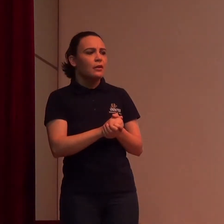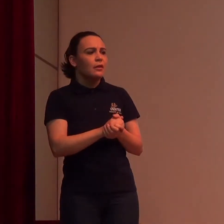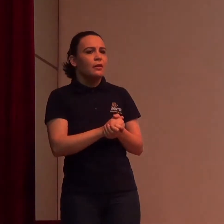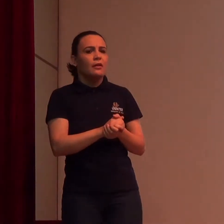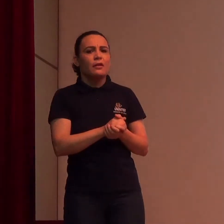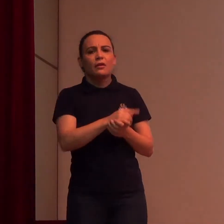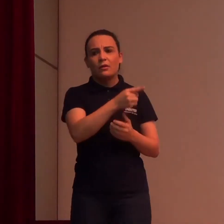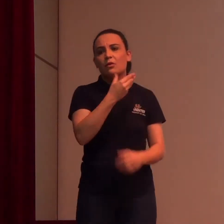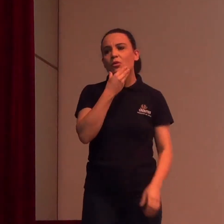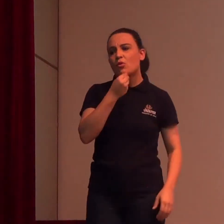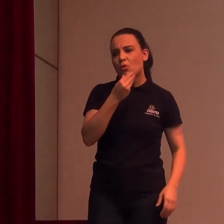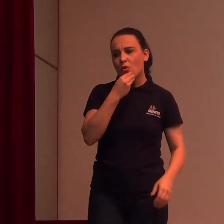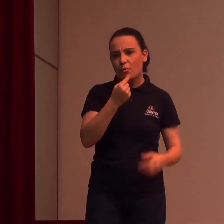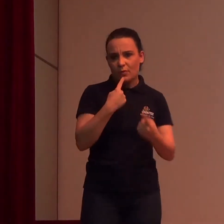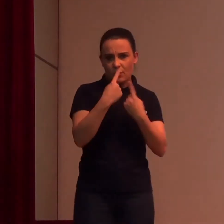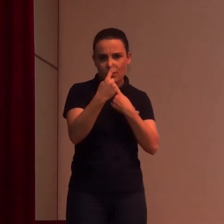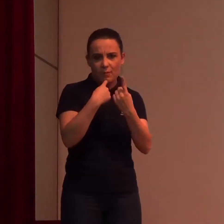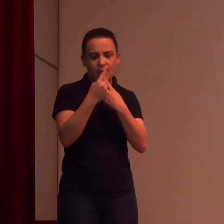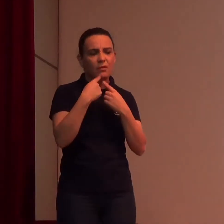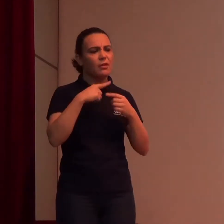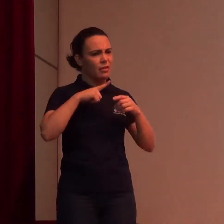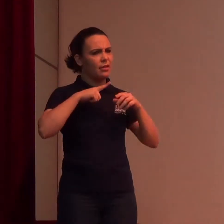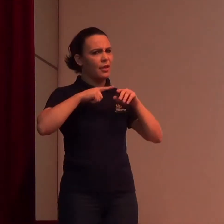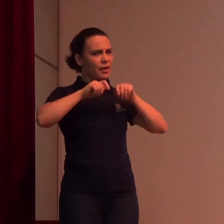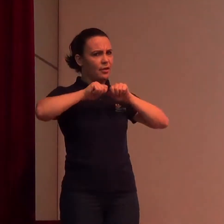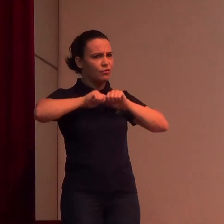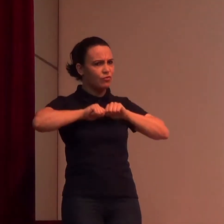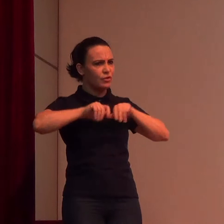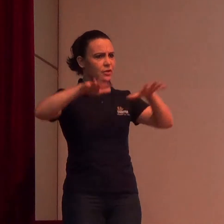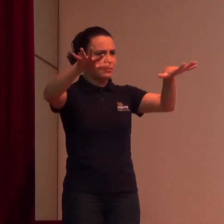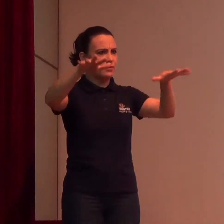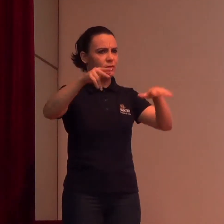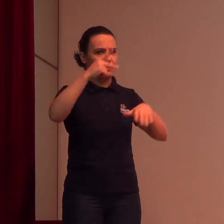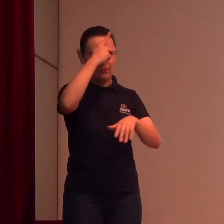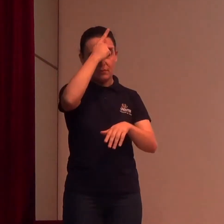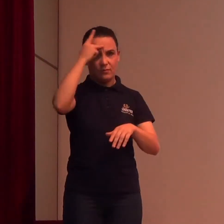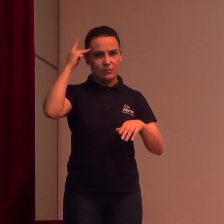contas, tem-se a questão da distribuição para as pessoas com